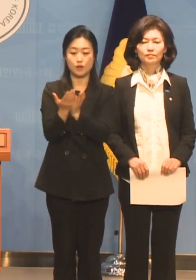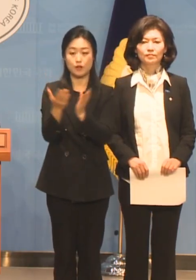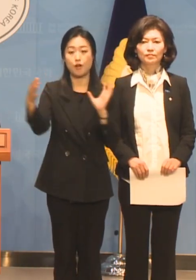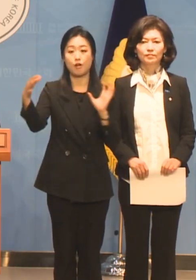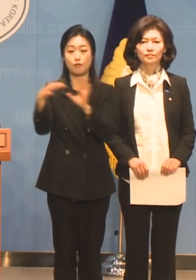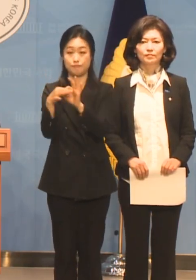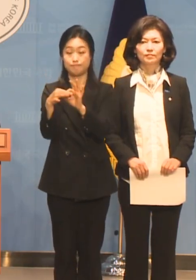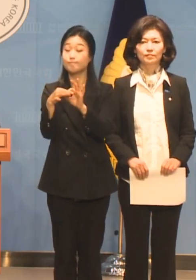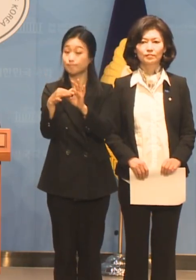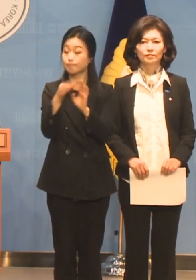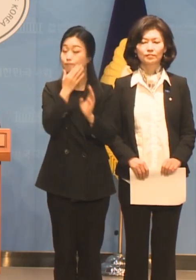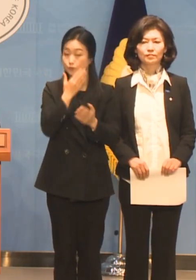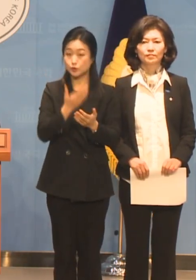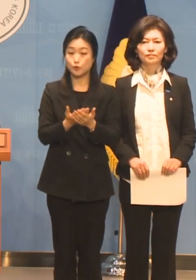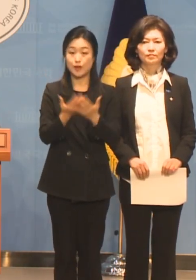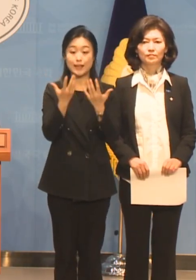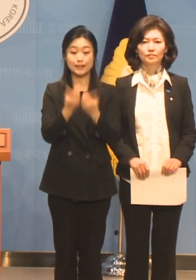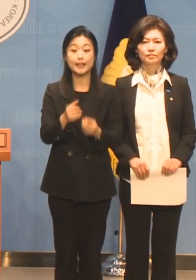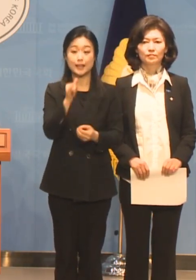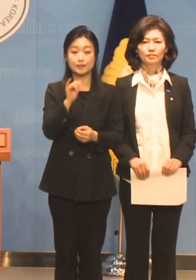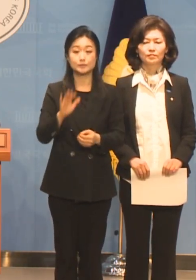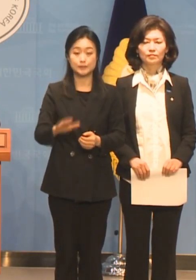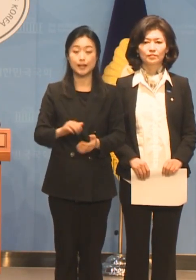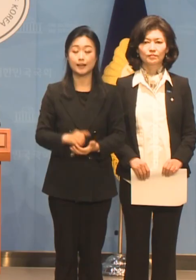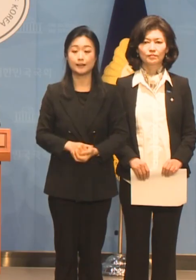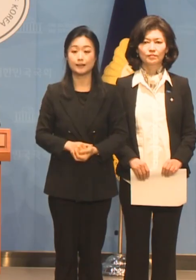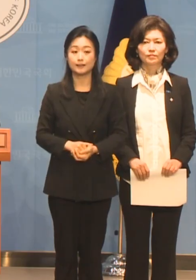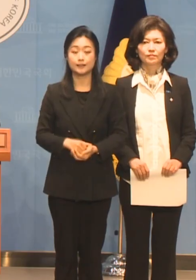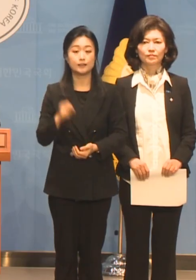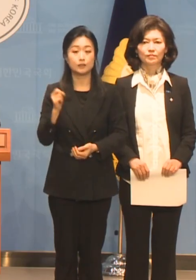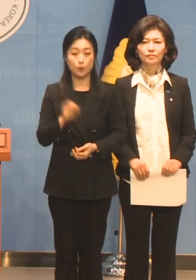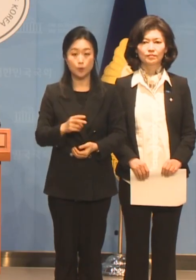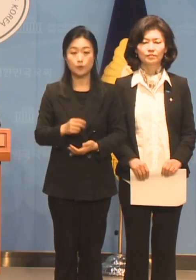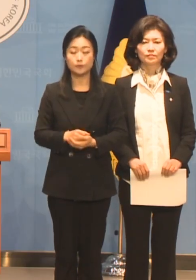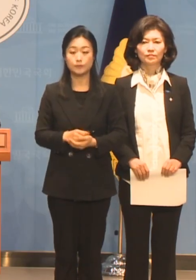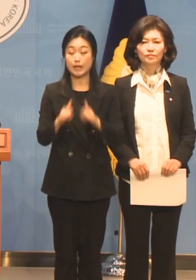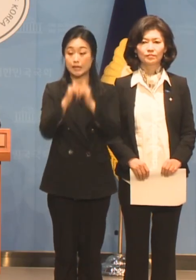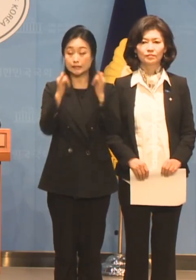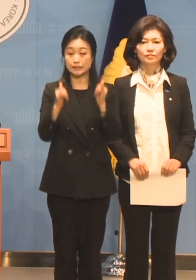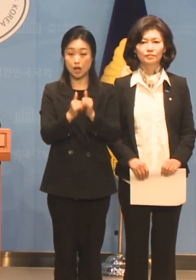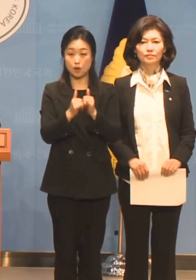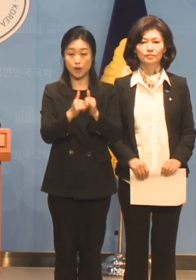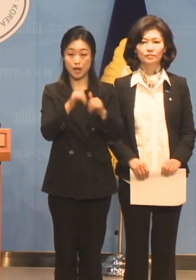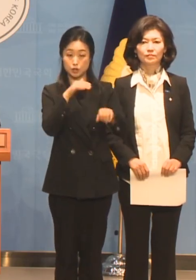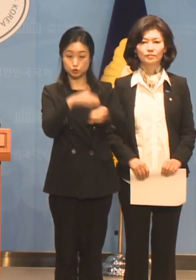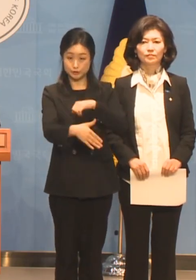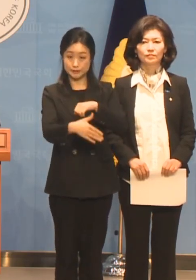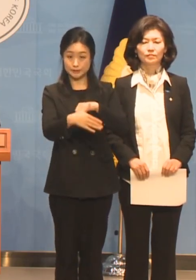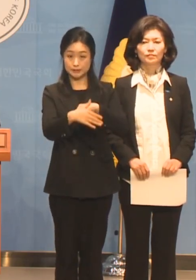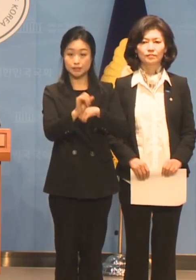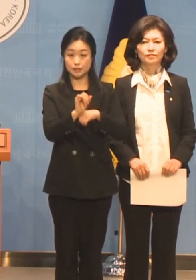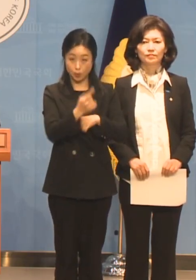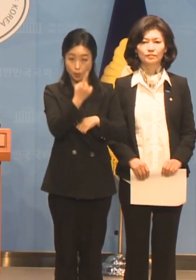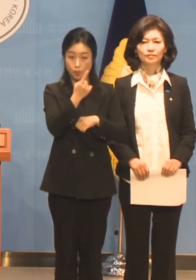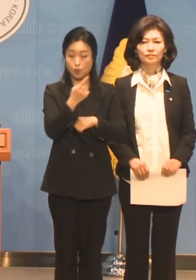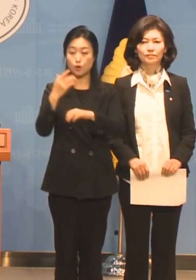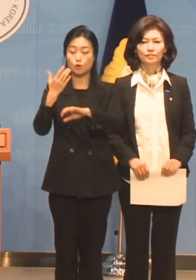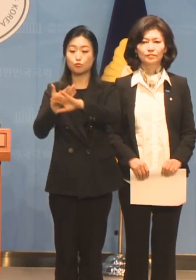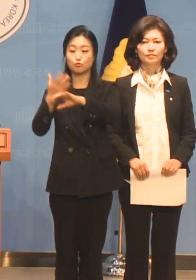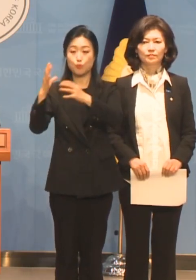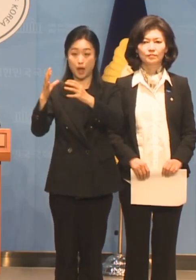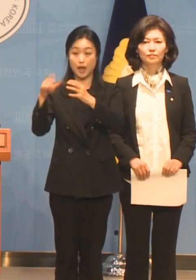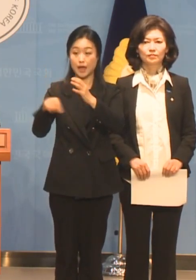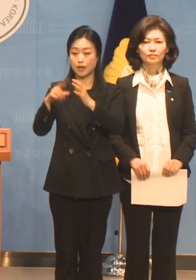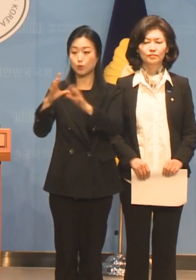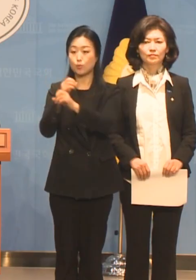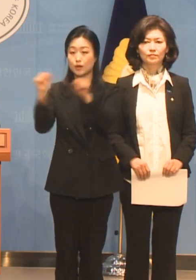보여주는 대표적인 사례들입니다. 이와 더불어 사회주의 계열을 주도해 국외 독립운동이 누락된 점도